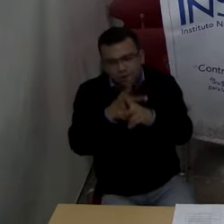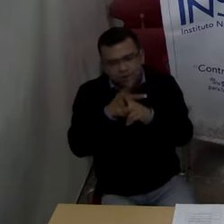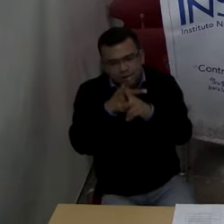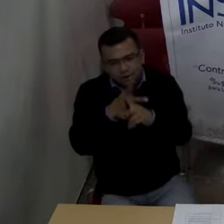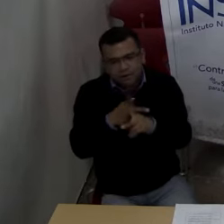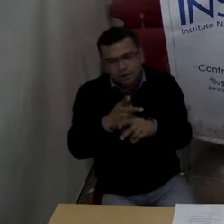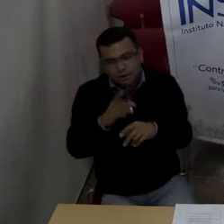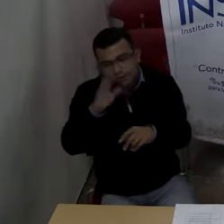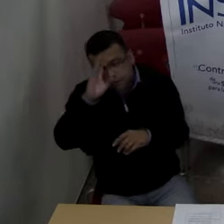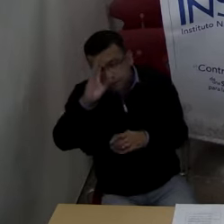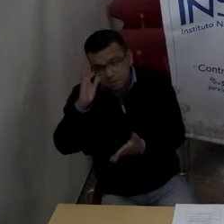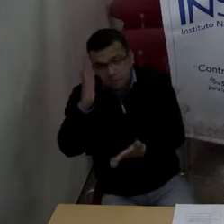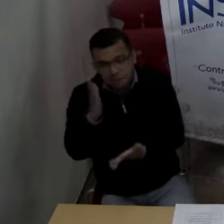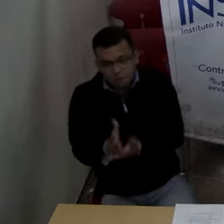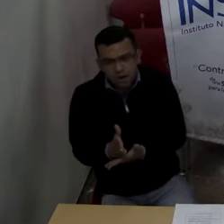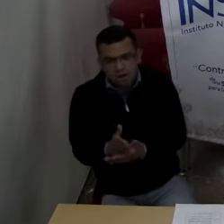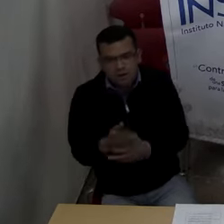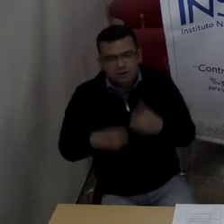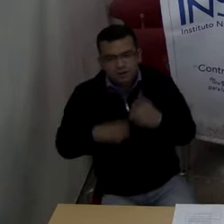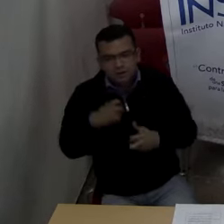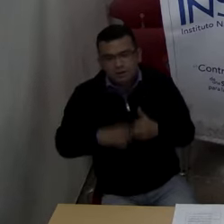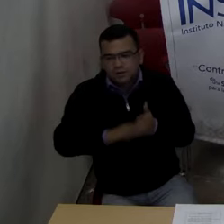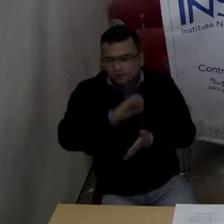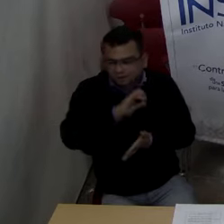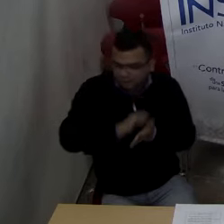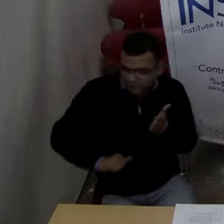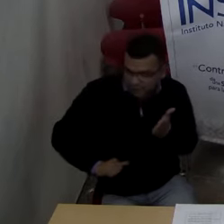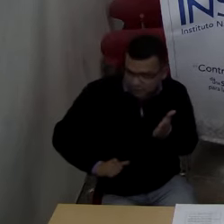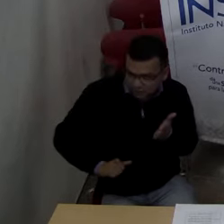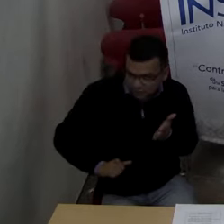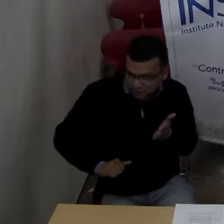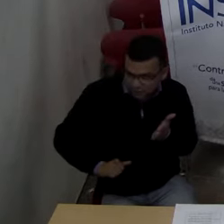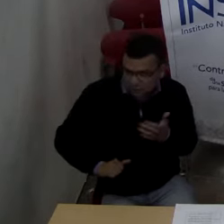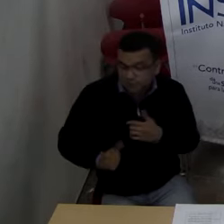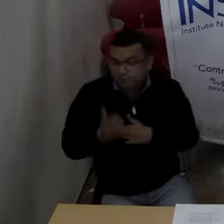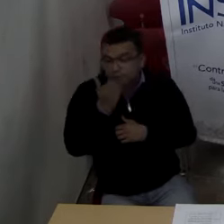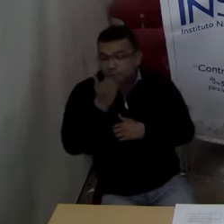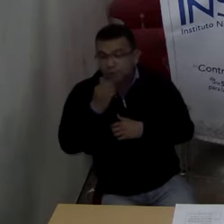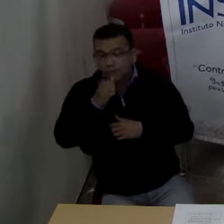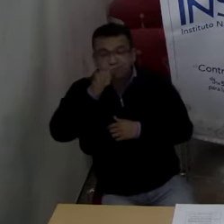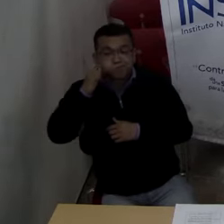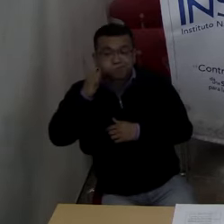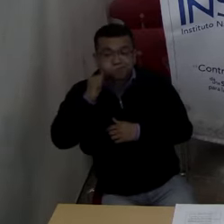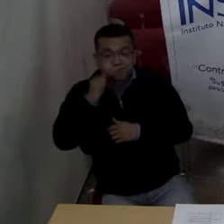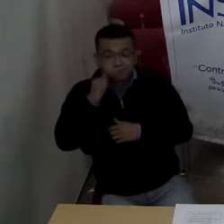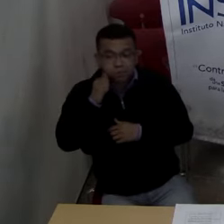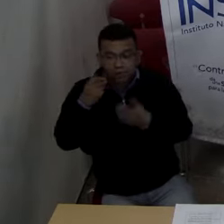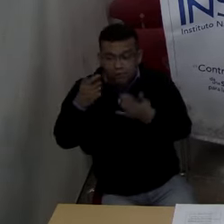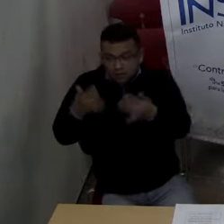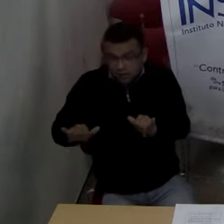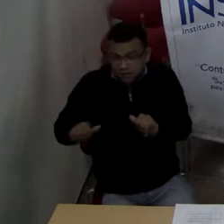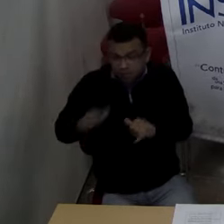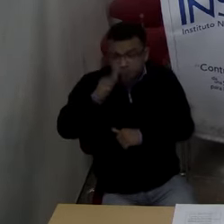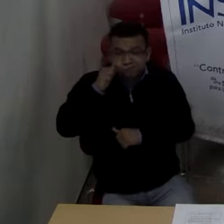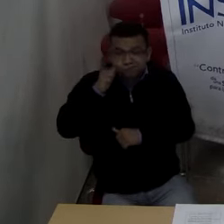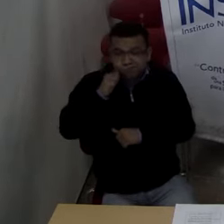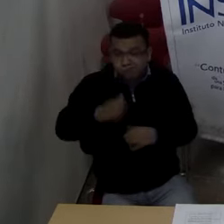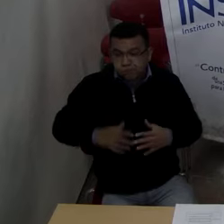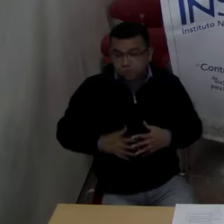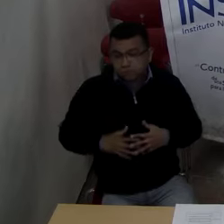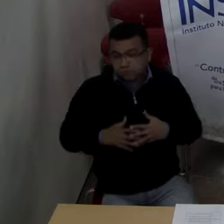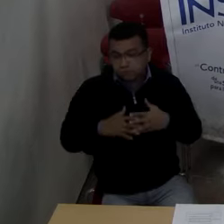menos hacia marzo del 2014, se hizo público el reconocimiento